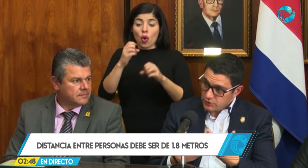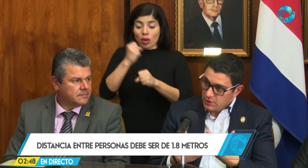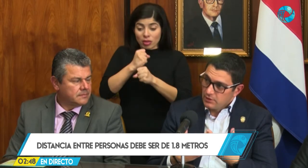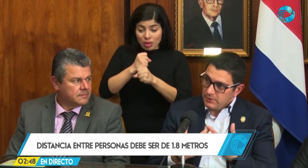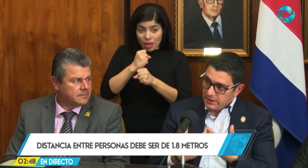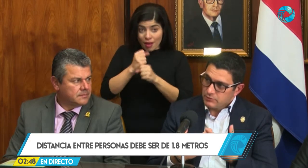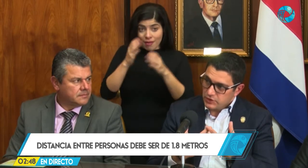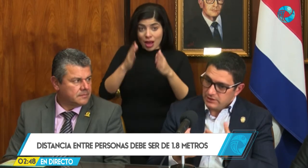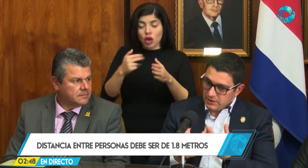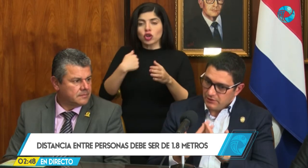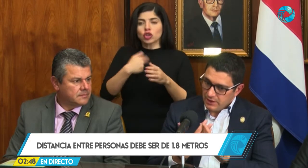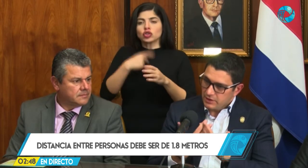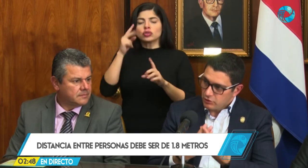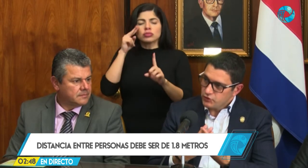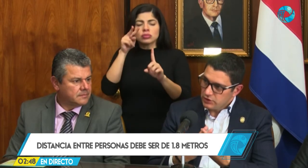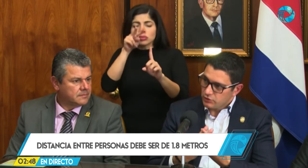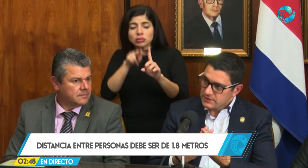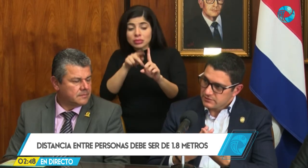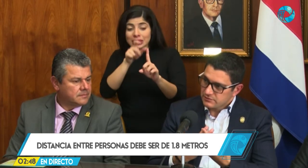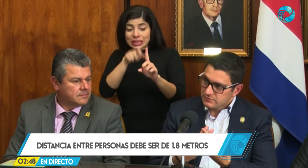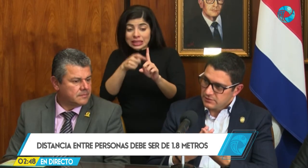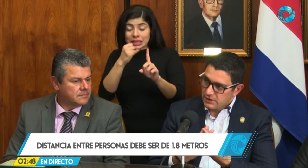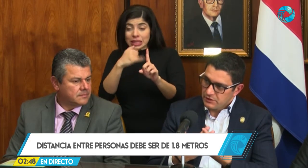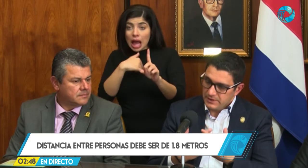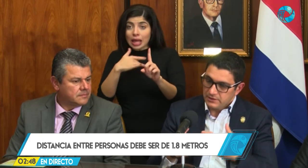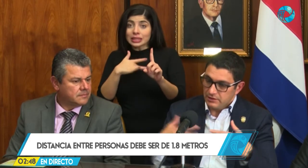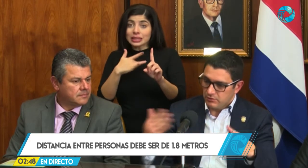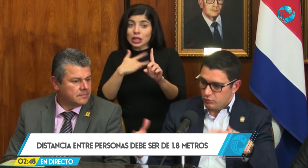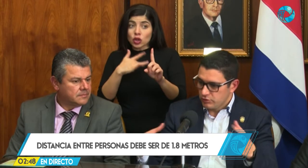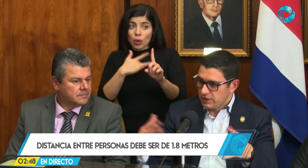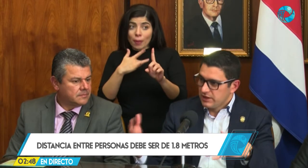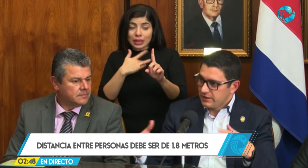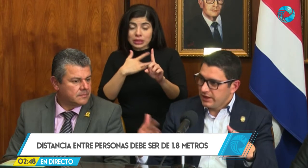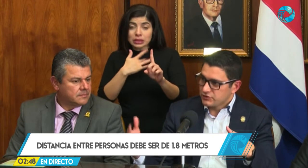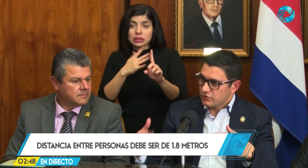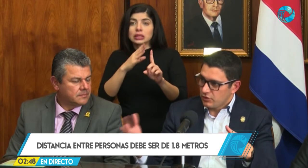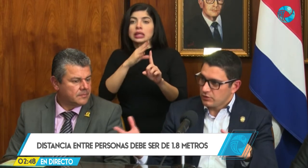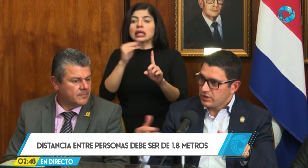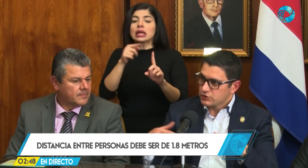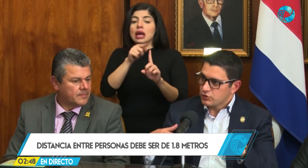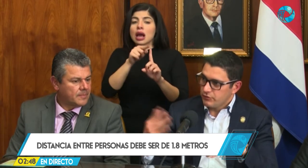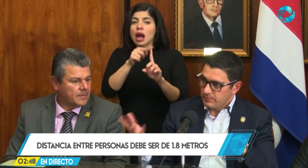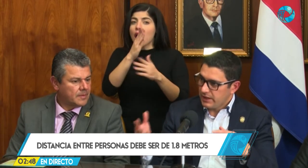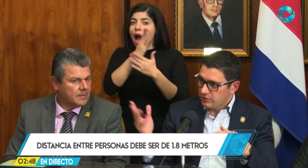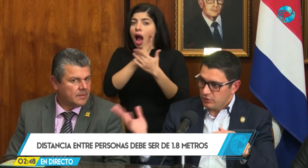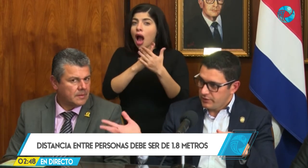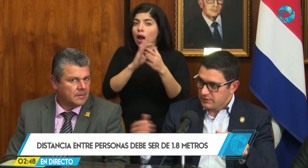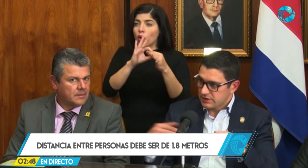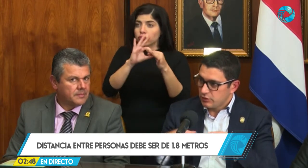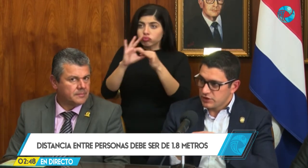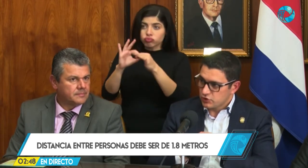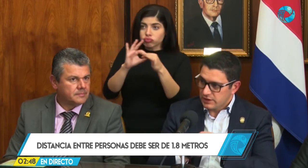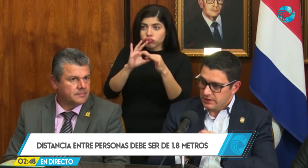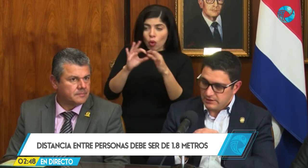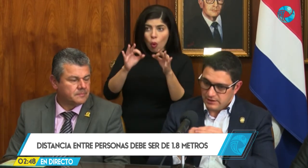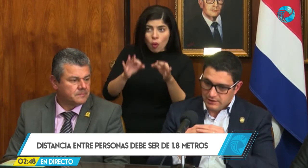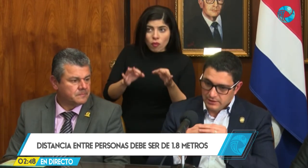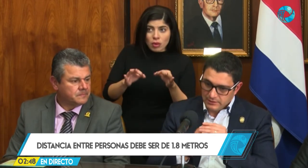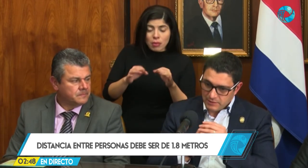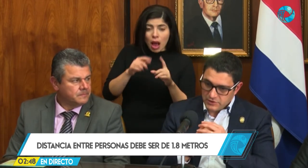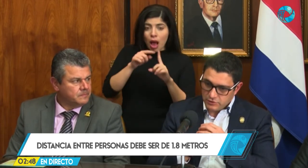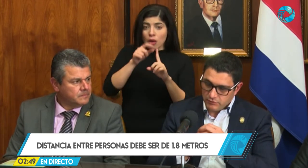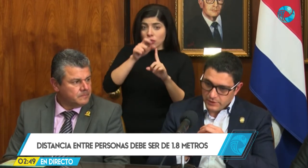operativos, manejamos que tiene que haber alguien con síntomas, ¿verdad?, obviamente, y con un nexo, con algún caso confirmado, o haber estado en una zona de